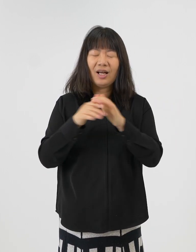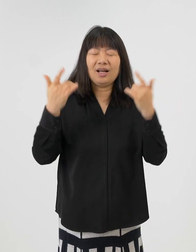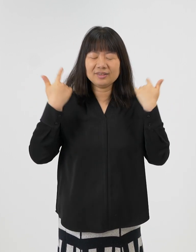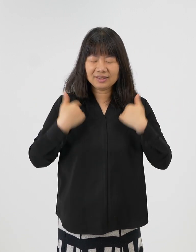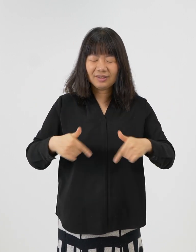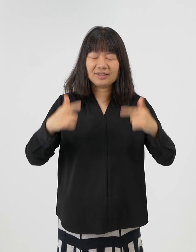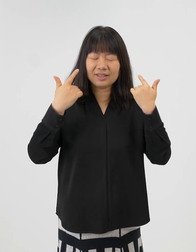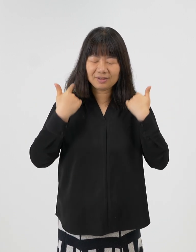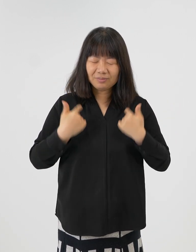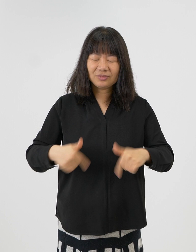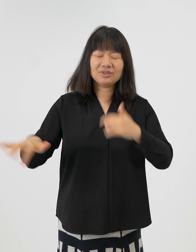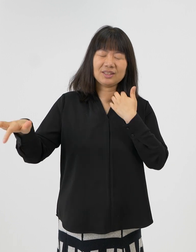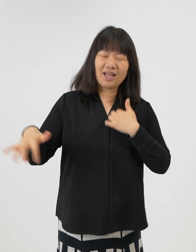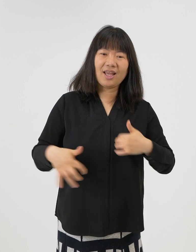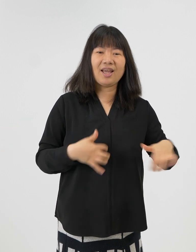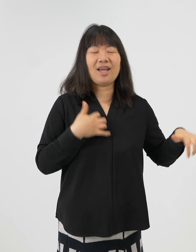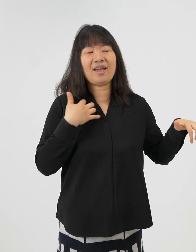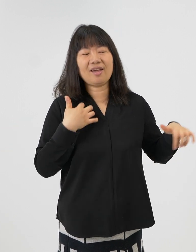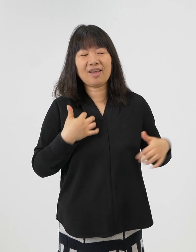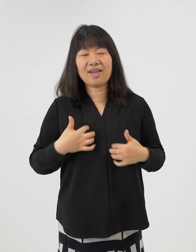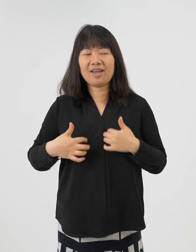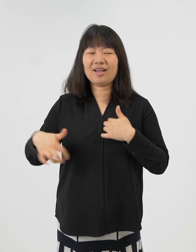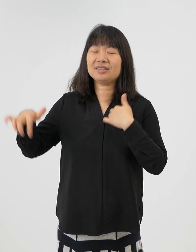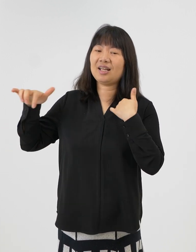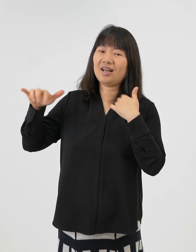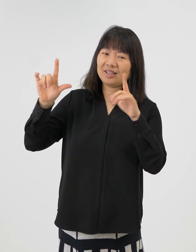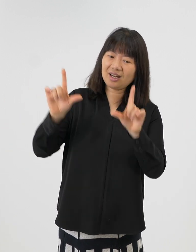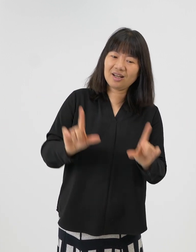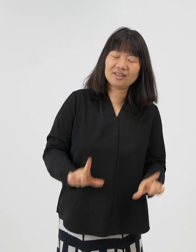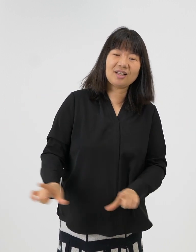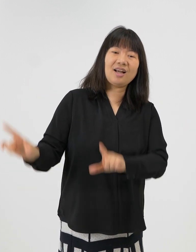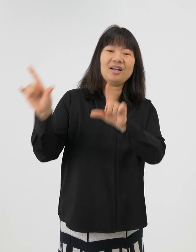기도하고 늘 기쁘게